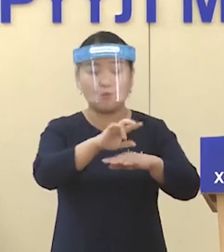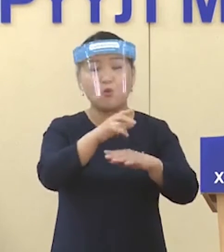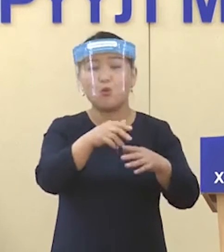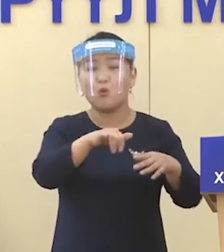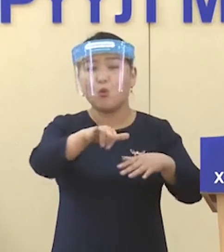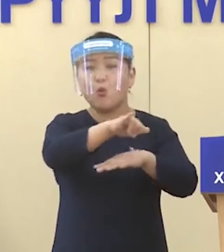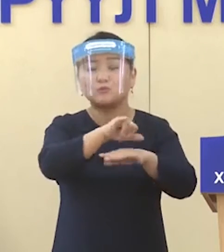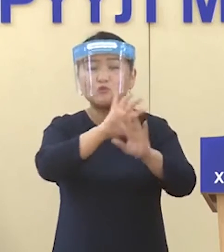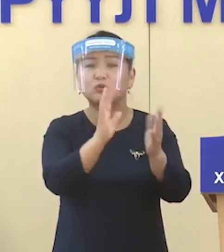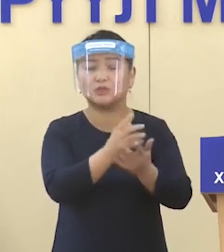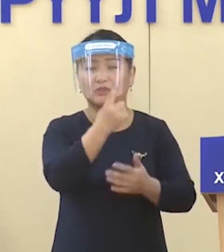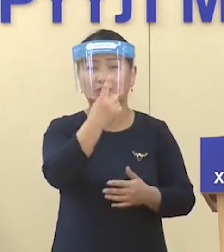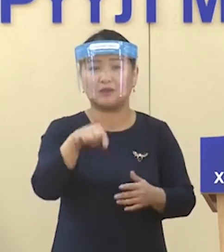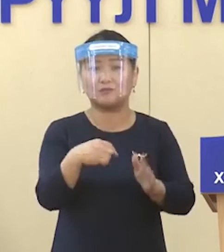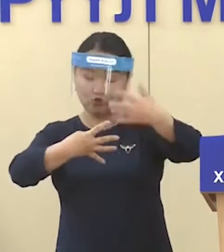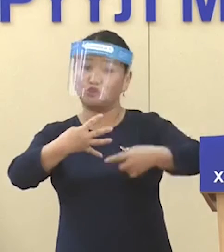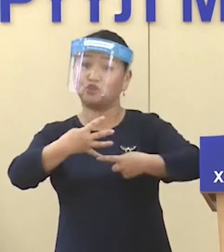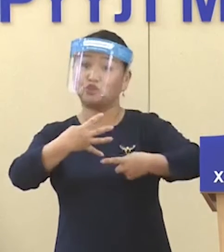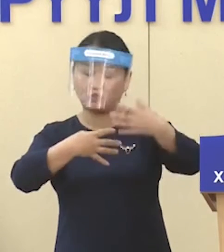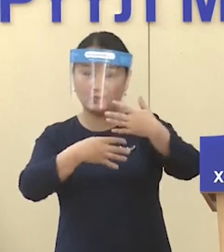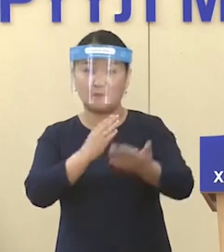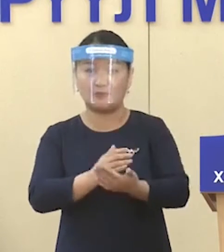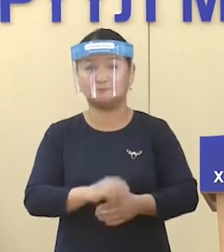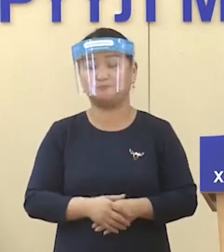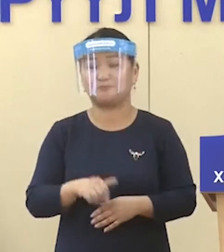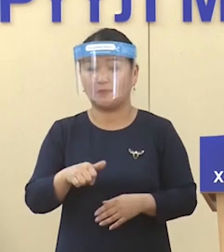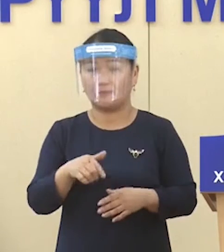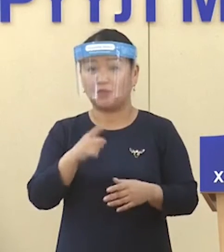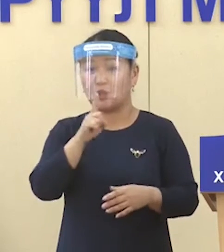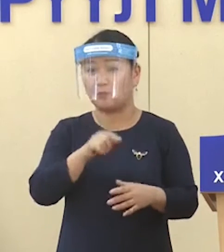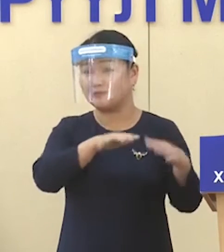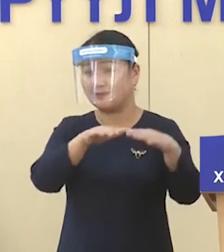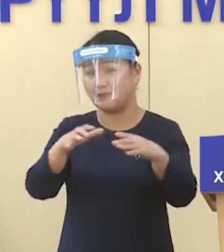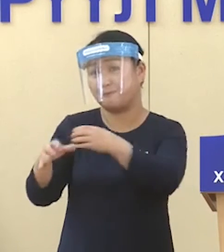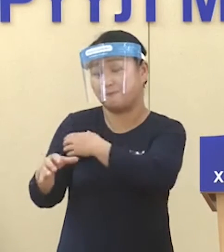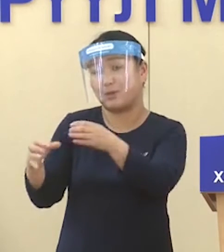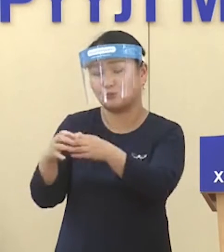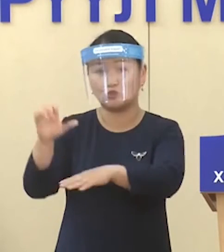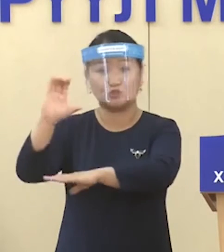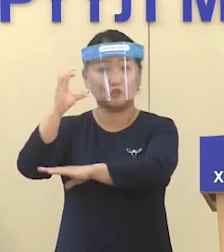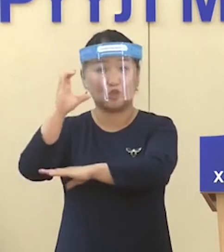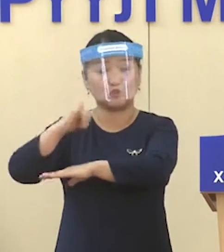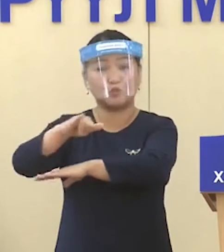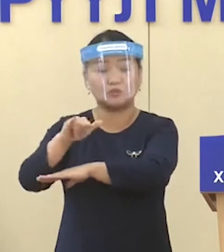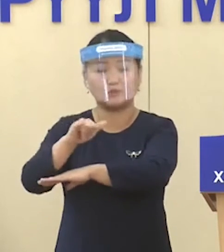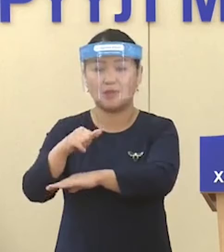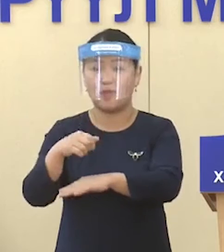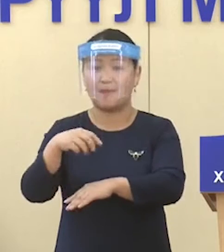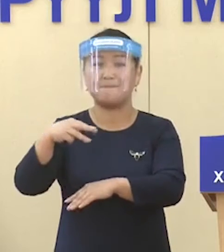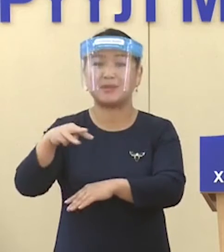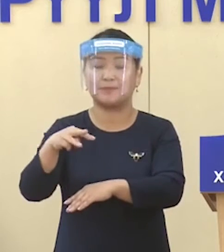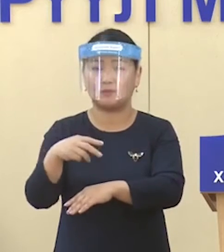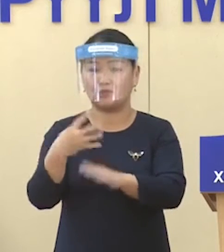тоо 1.6 сая гаруйд хүрсэн байгаа. За Номхон далайн баруун бүсэд бүгд найрамдах Солонгос улсад Мигмар гарагт 40 шин